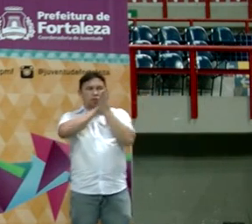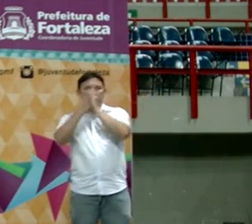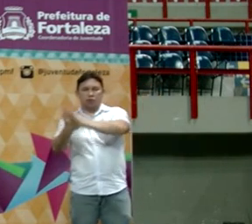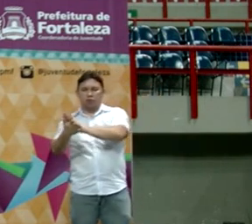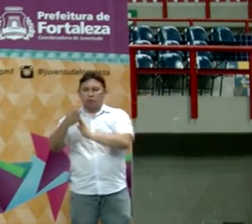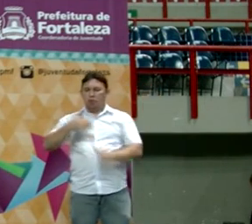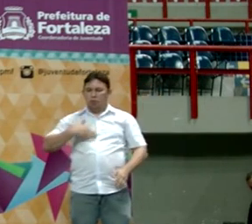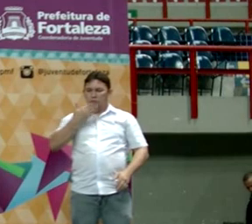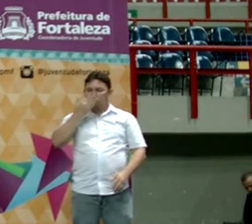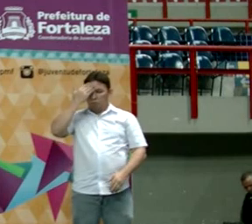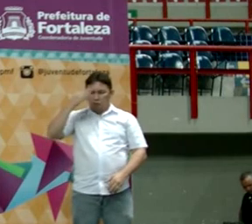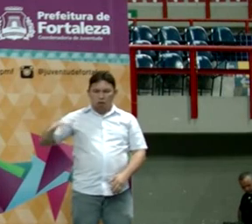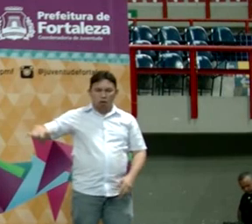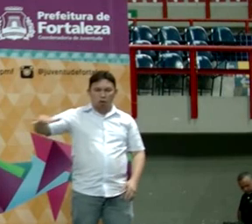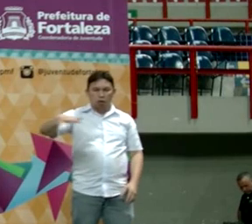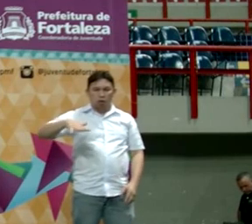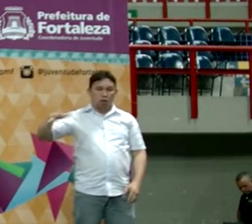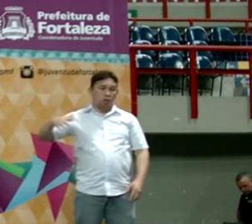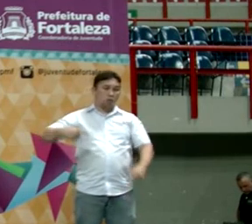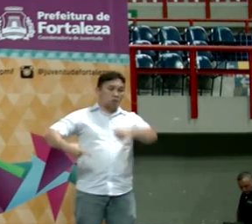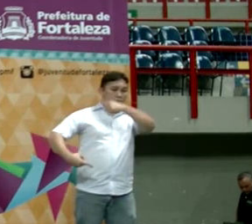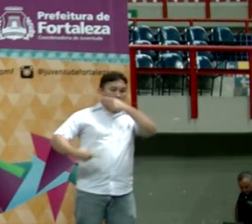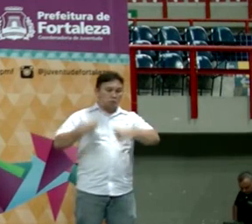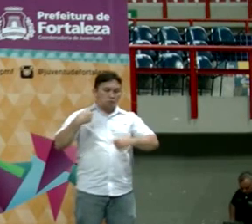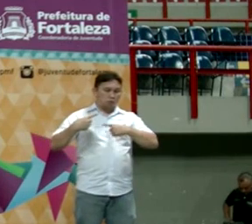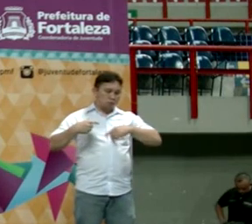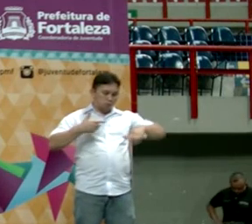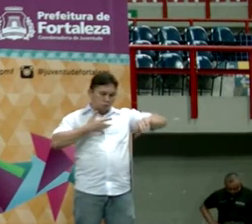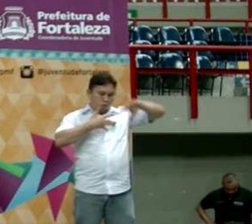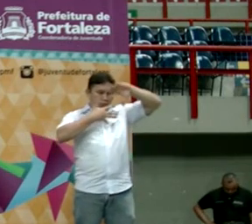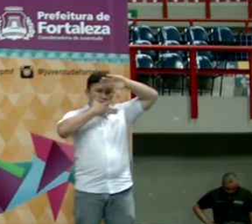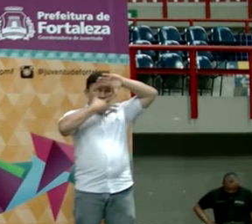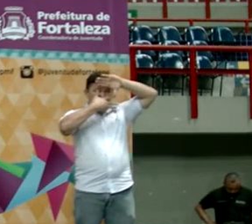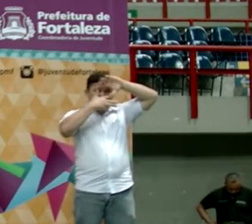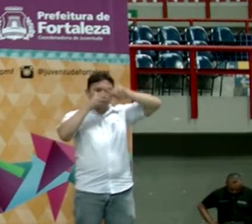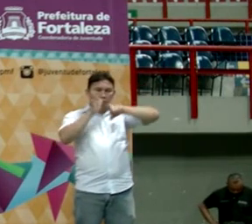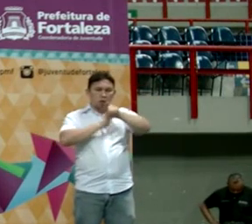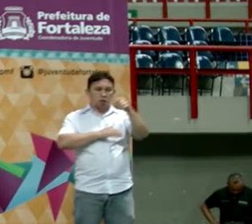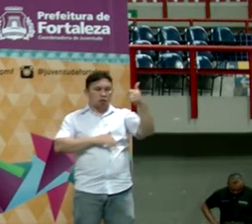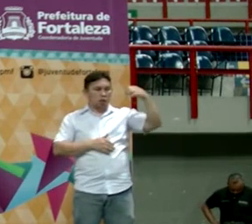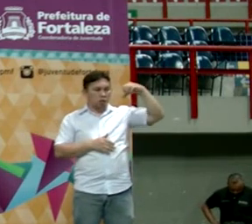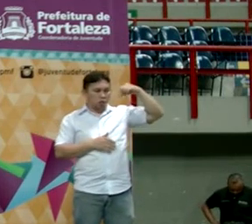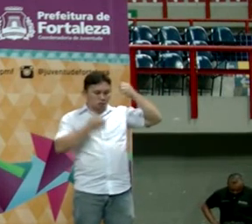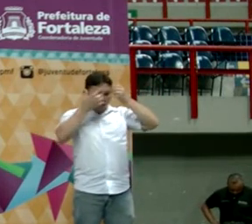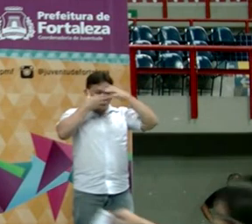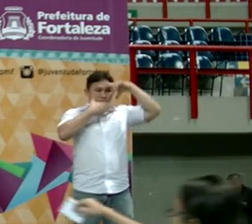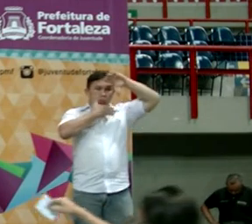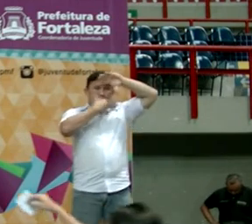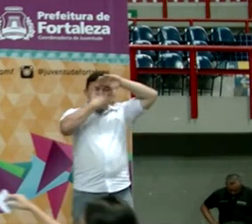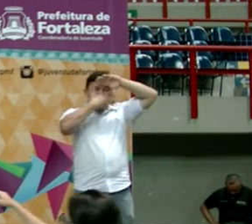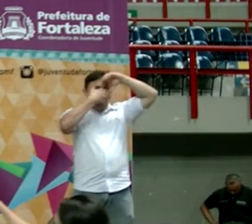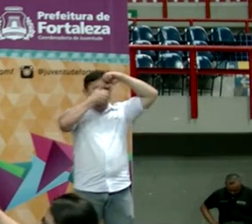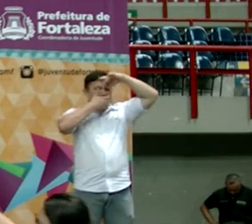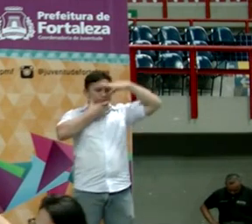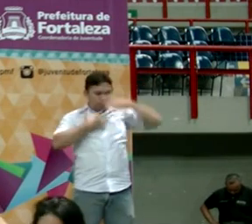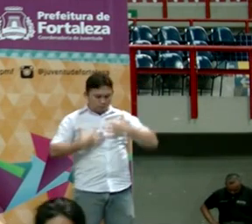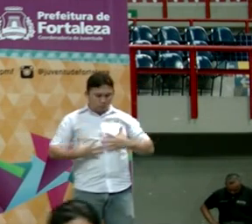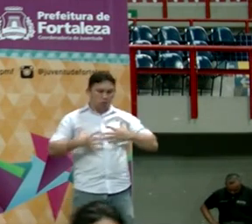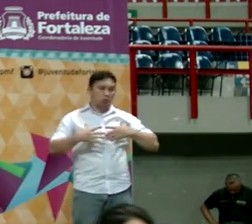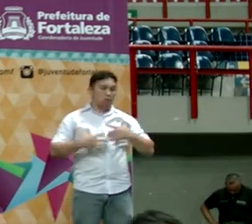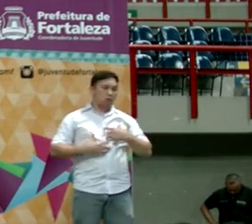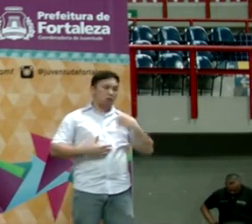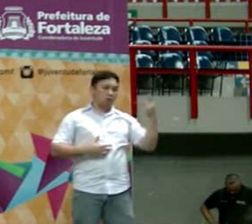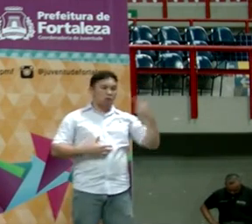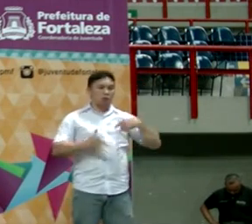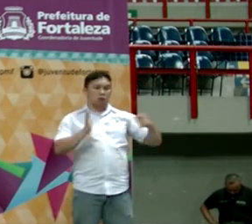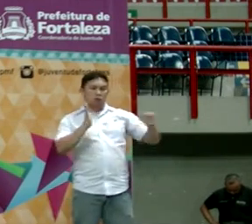governo francês, tá? A proibição do véu islâmico, questão 19, que cobre todo o rosto, aprovada